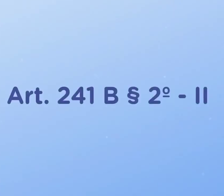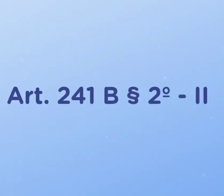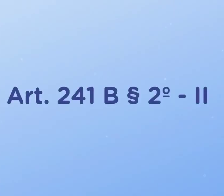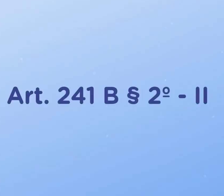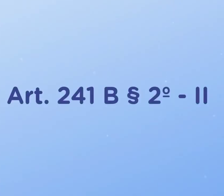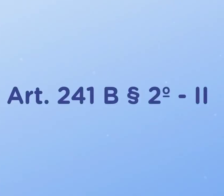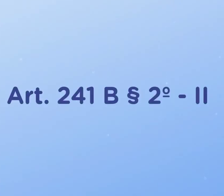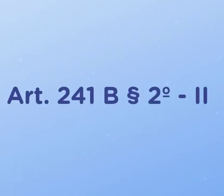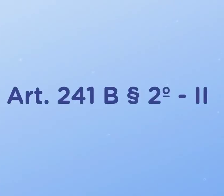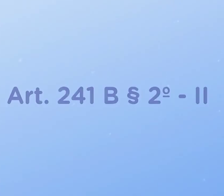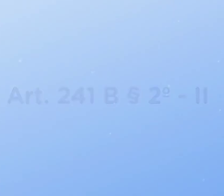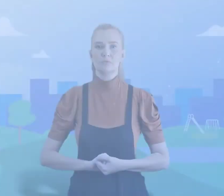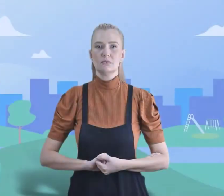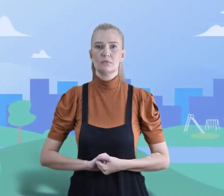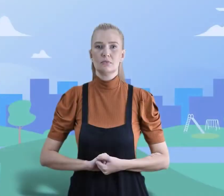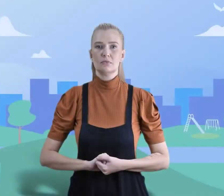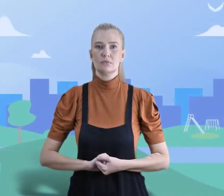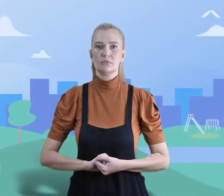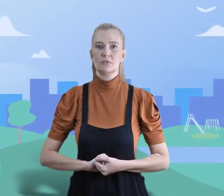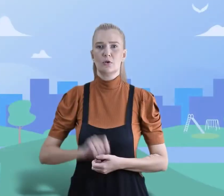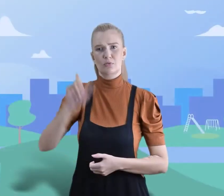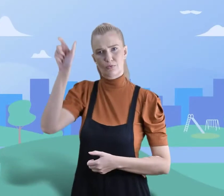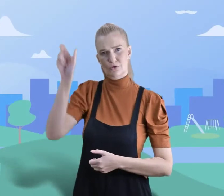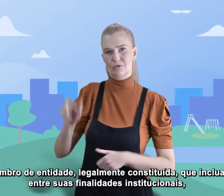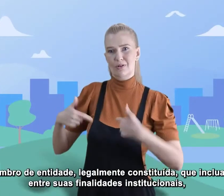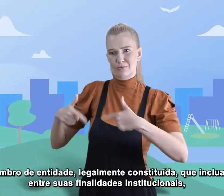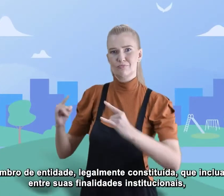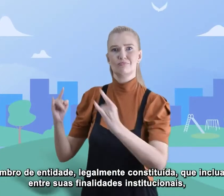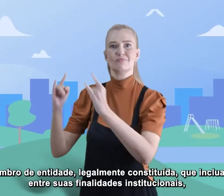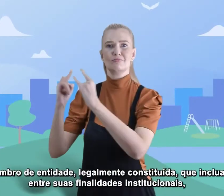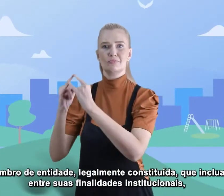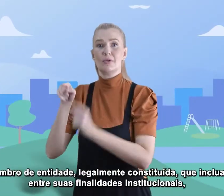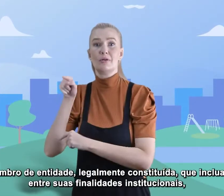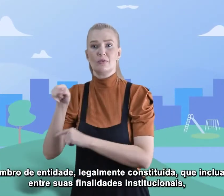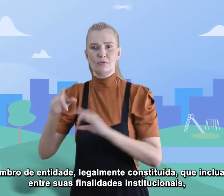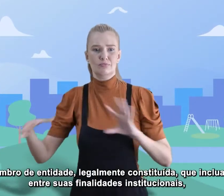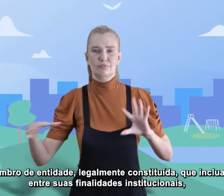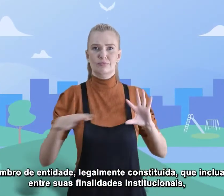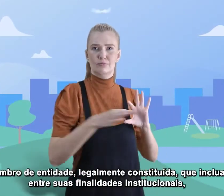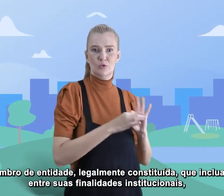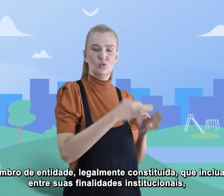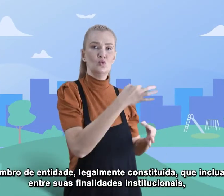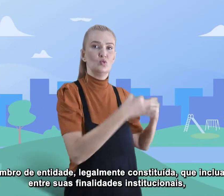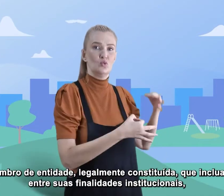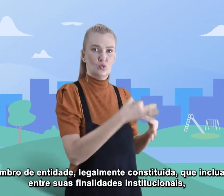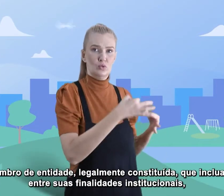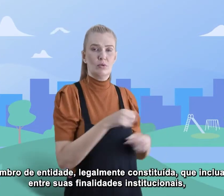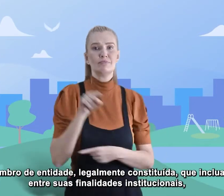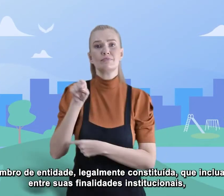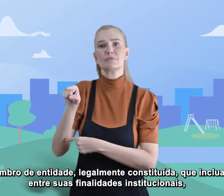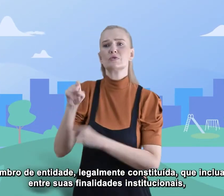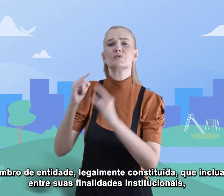Artigo 241-B, parágrafo 2º, inciso 2º. Membro de entidade legalmente constituída, que inclua entre